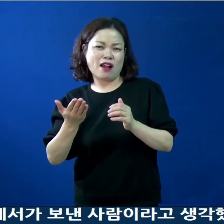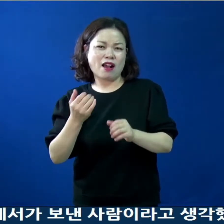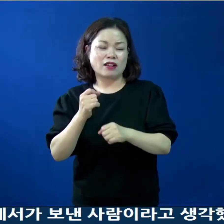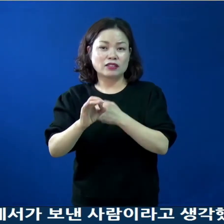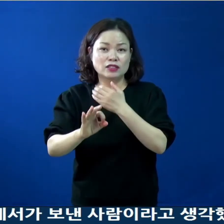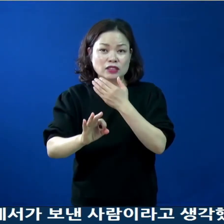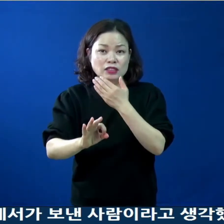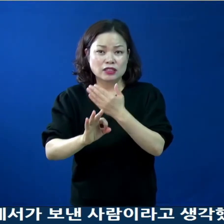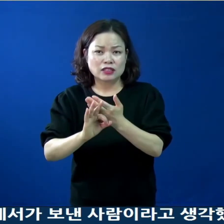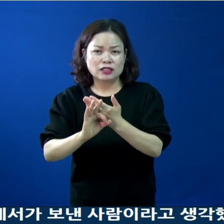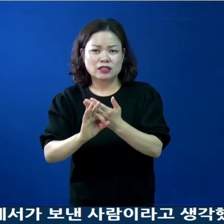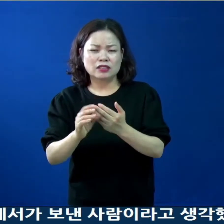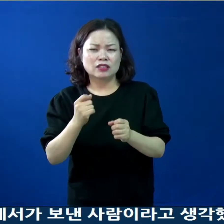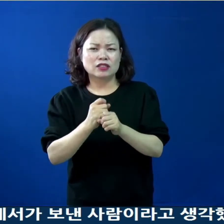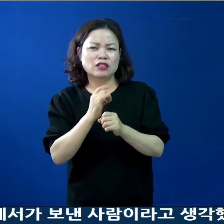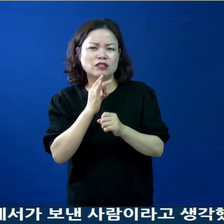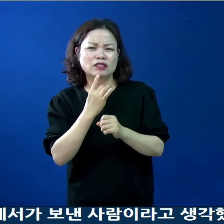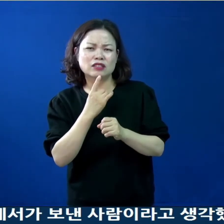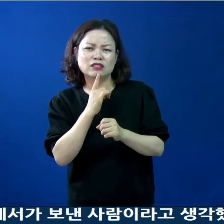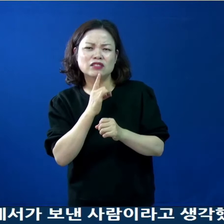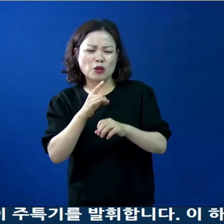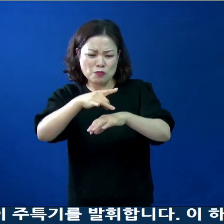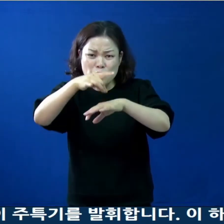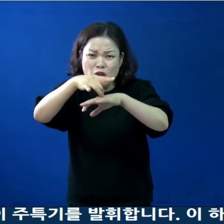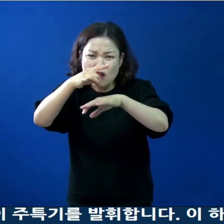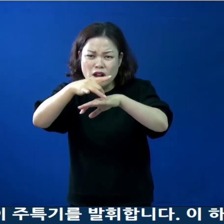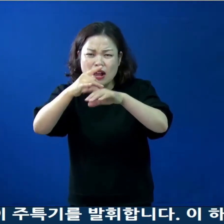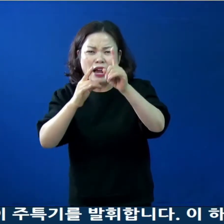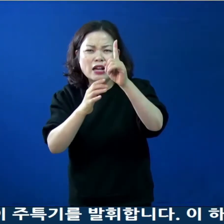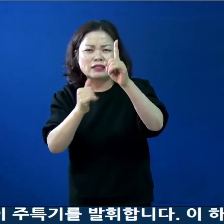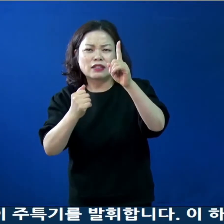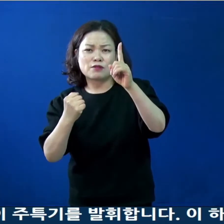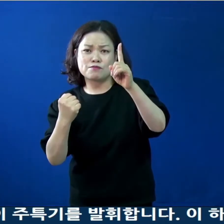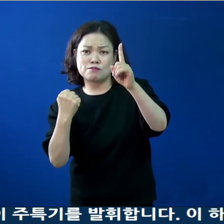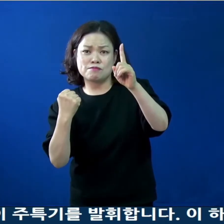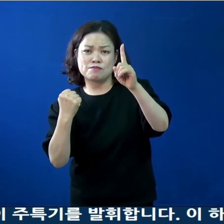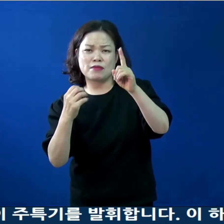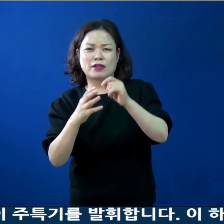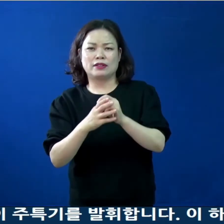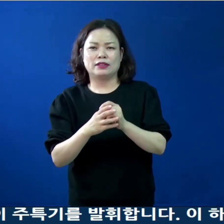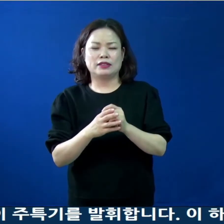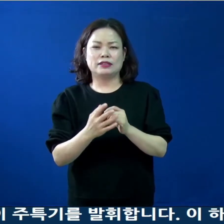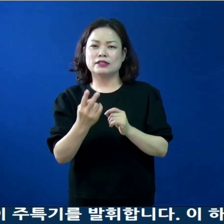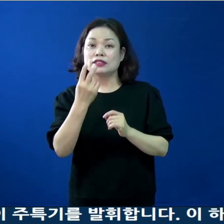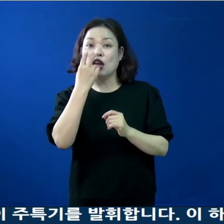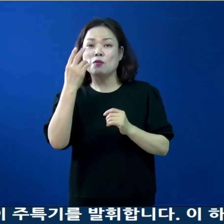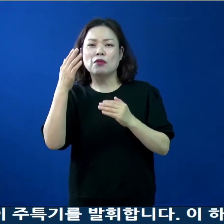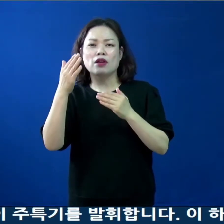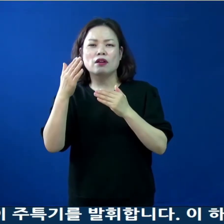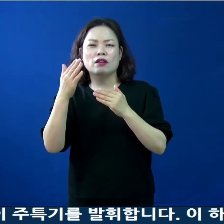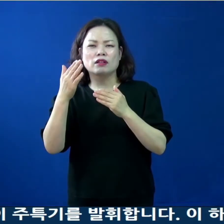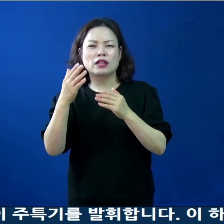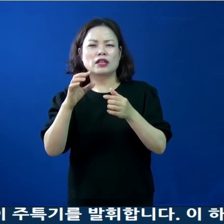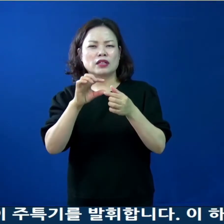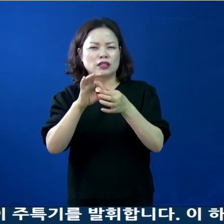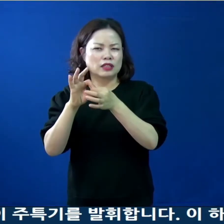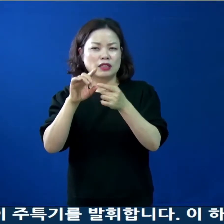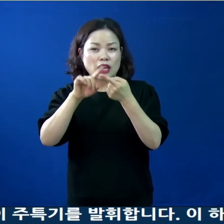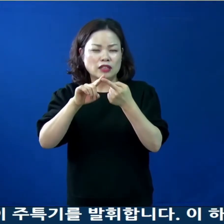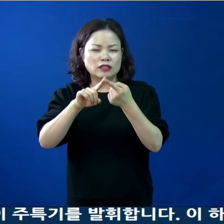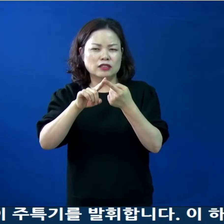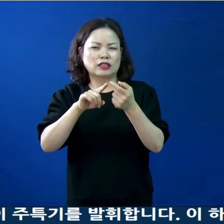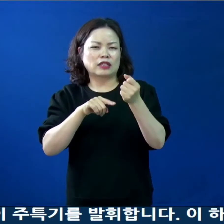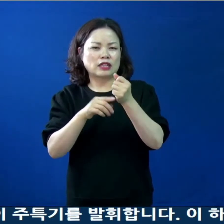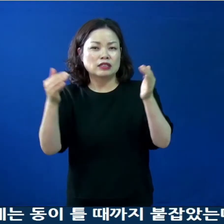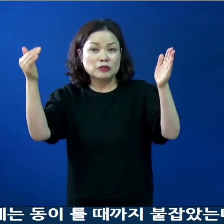이 환도뼈라는 것이 상징하는 것은 한 사람의 힘, 또 나아가서는 생명까지 의미하는데, 그것을